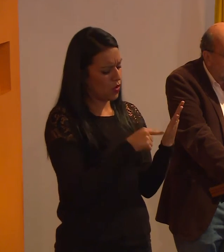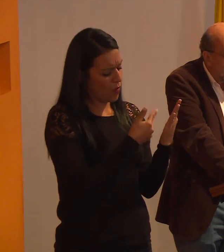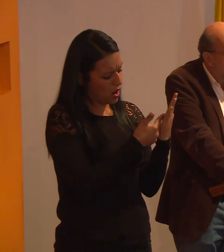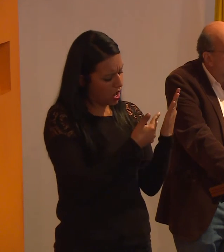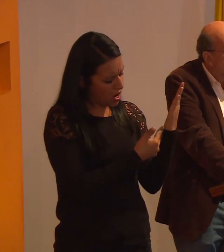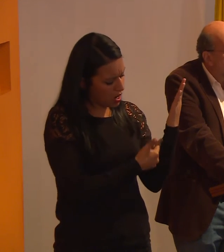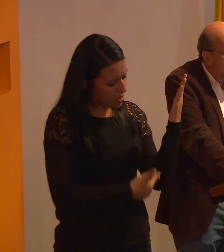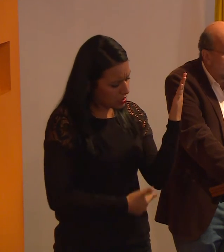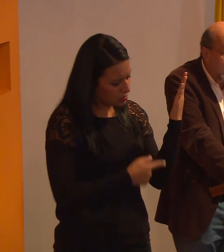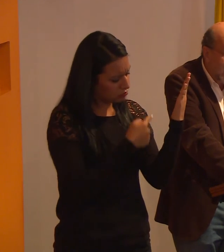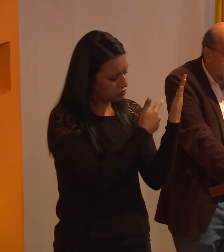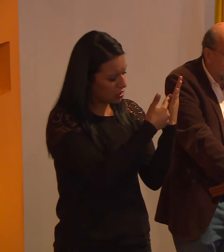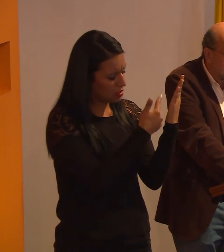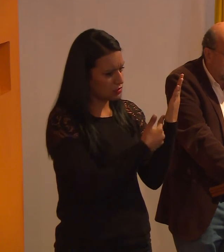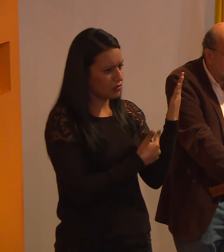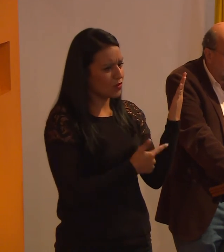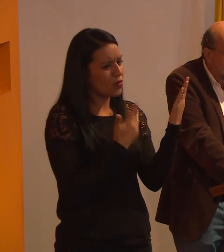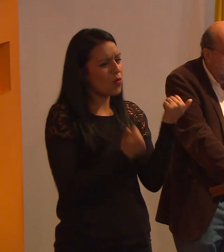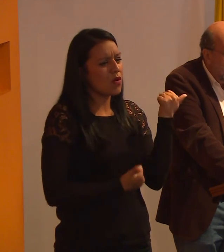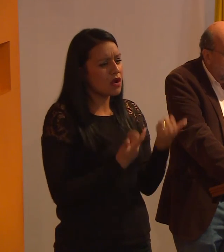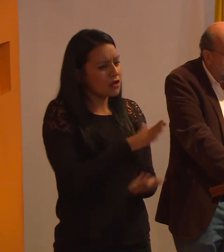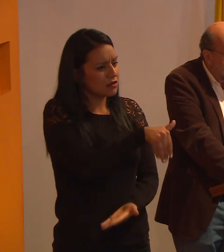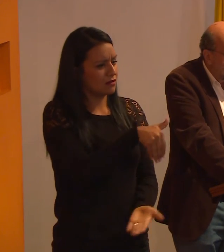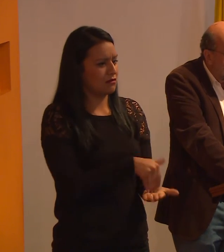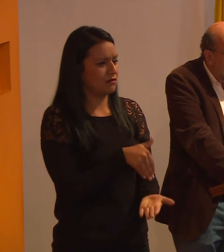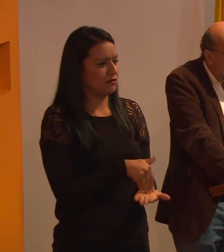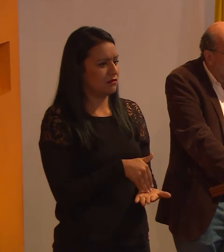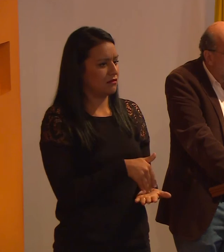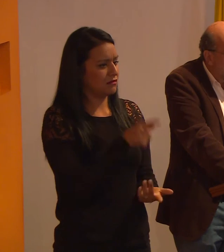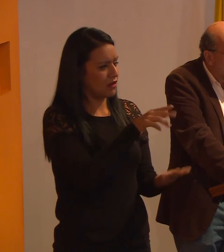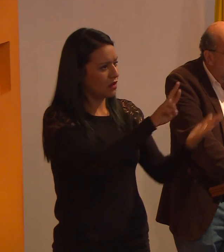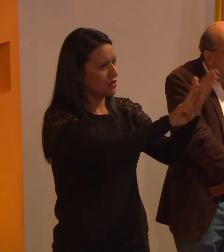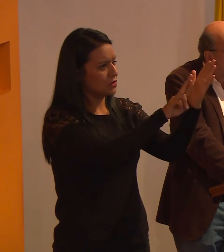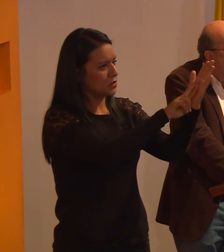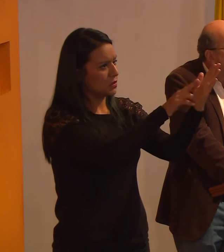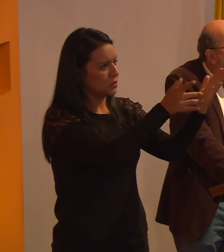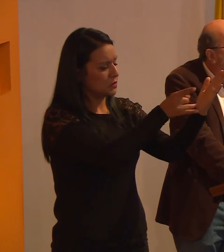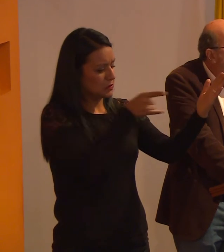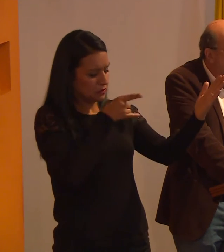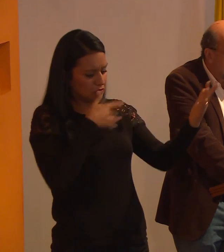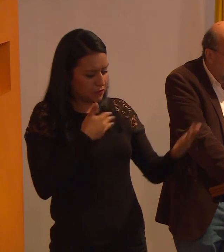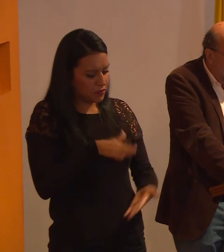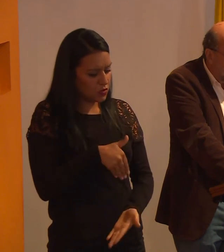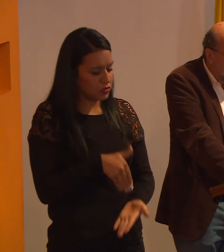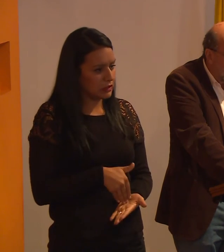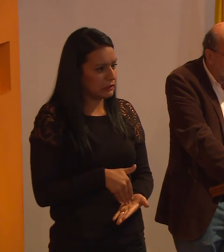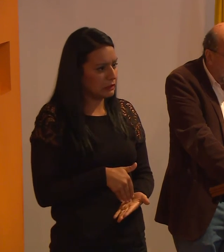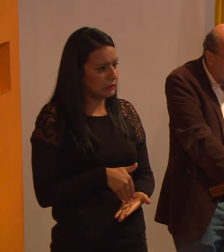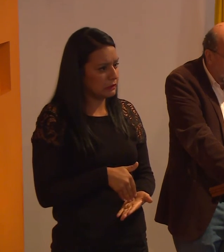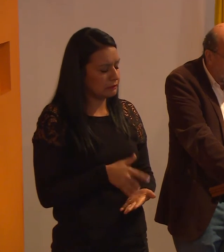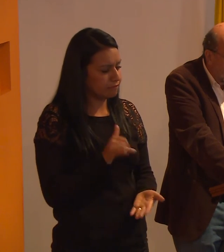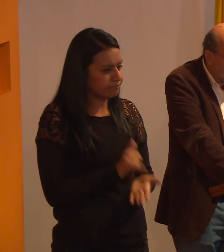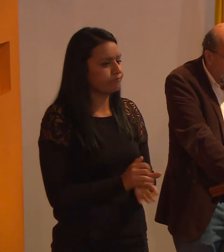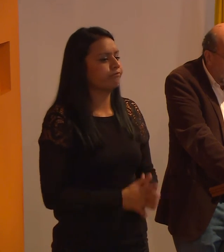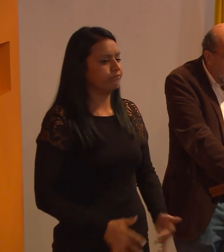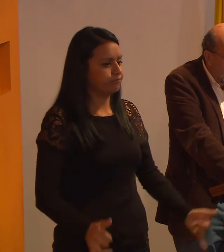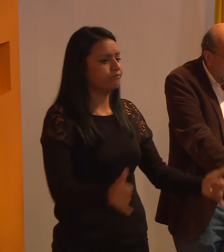expresamos nuestra posición frente a la resolución que se ha convertido en